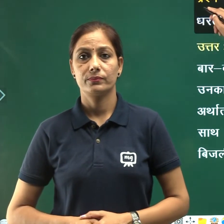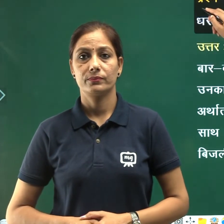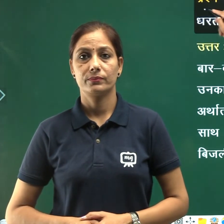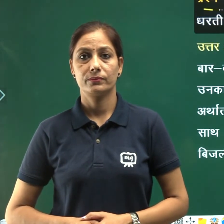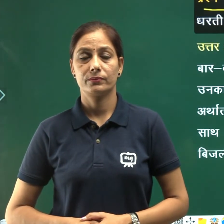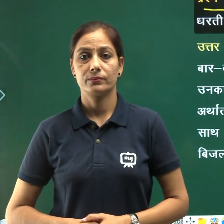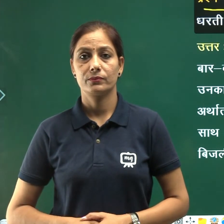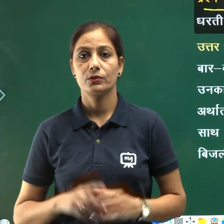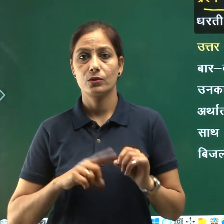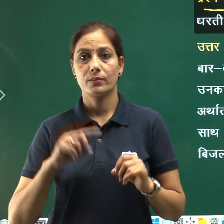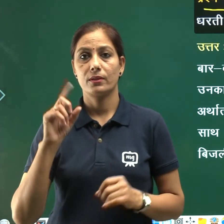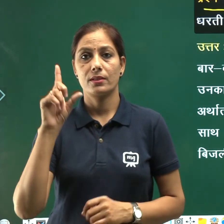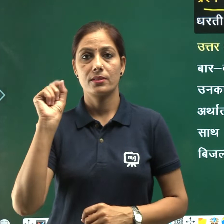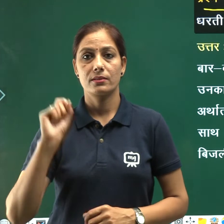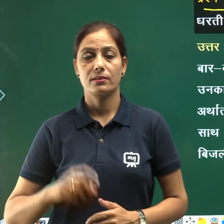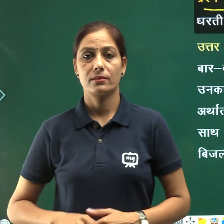प्रश्न 10,